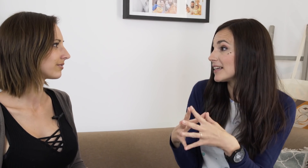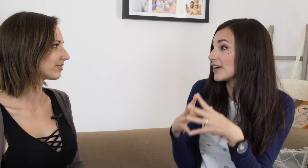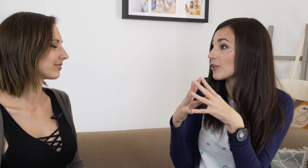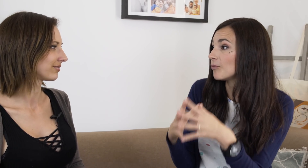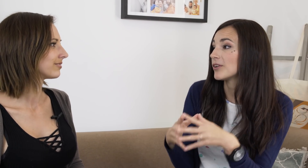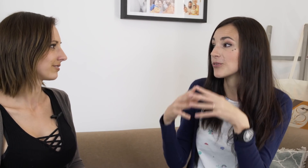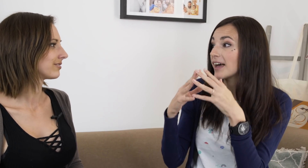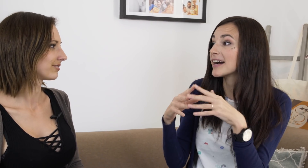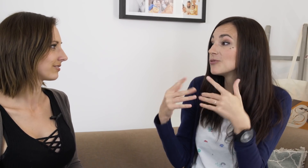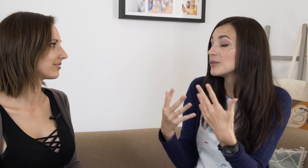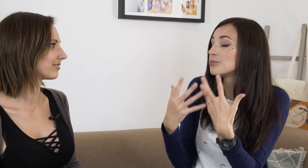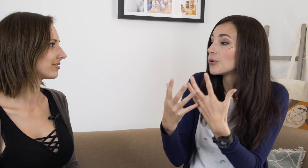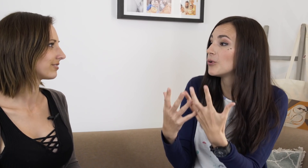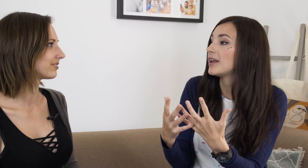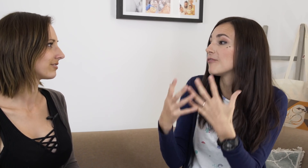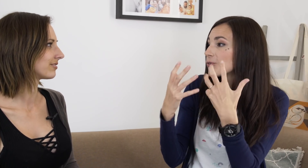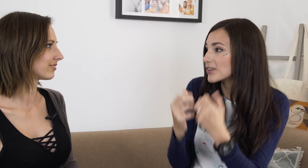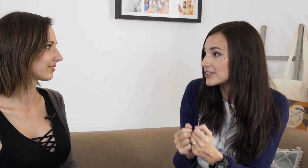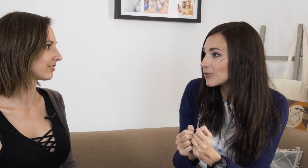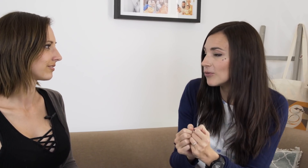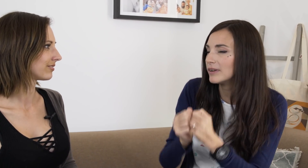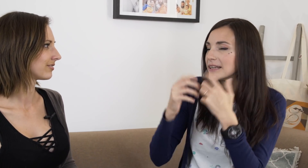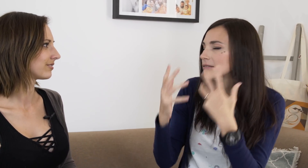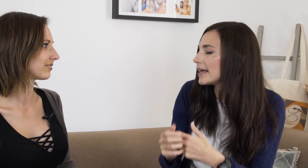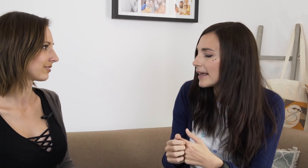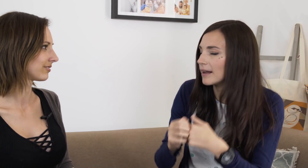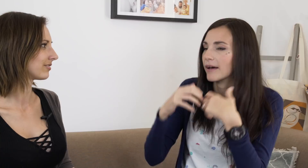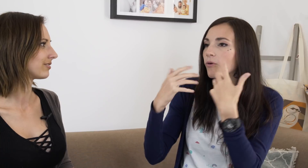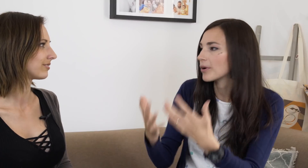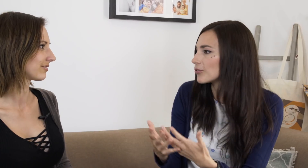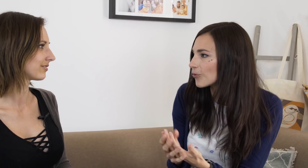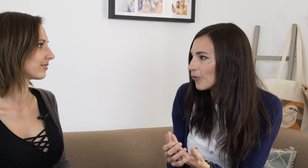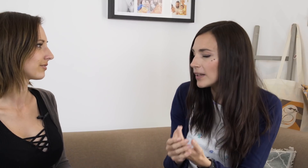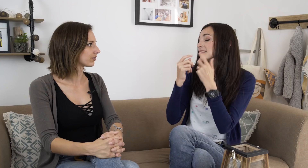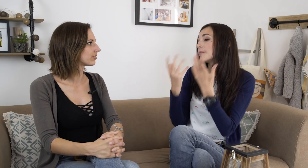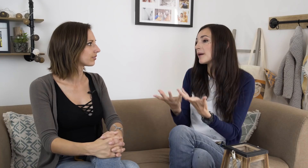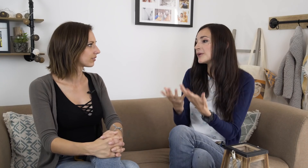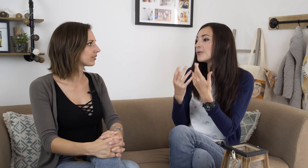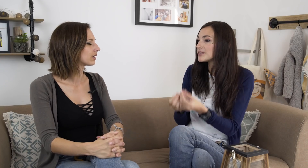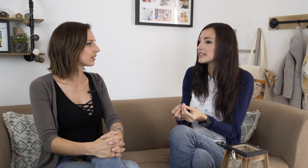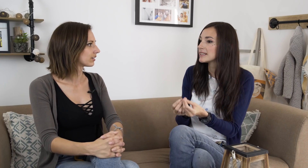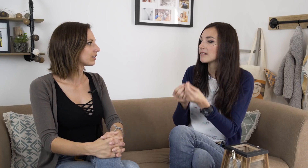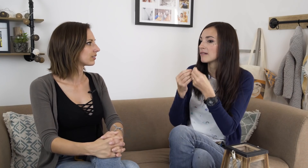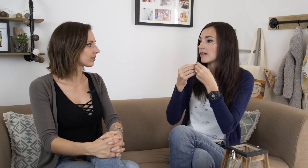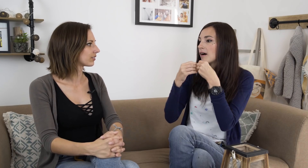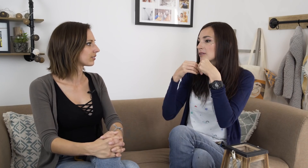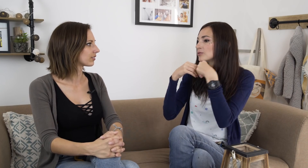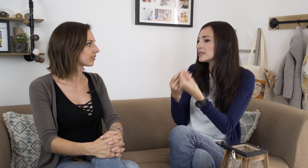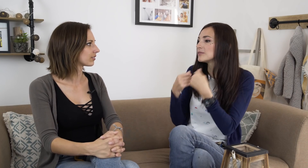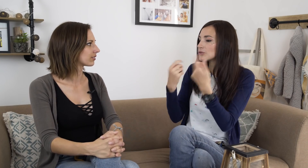vers 9 mois, donc ça réduit pour eux la frustration, les colères, l'incompréhension. Ça permet aussi à donner des notions